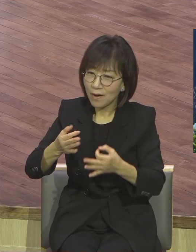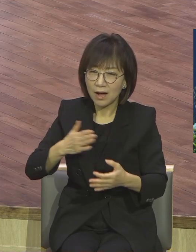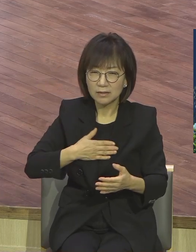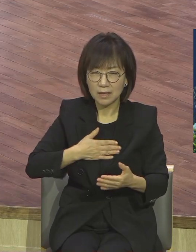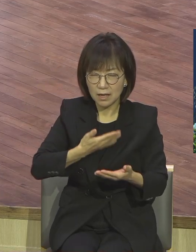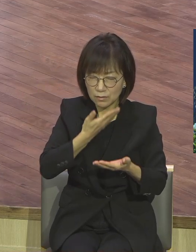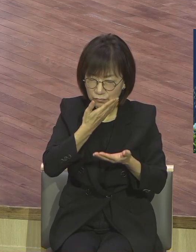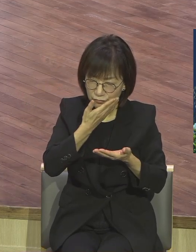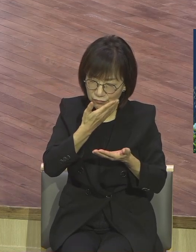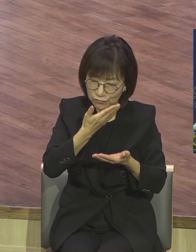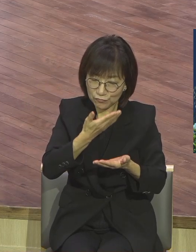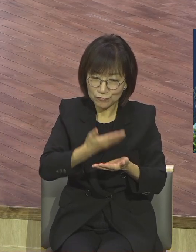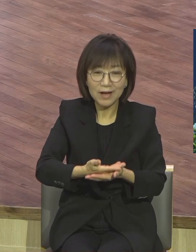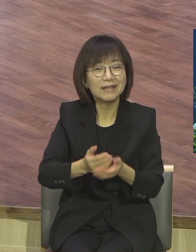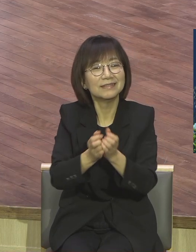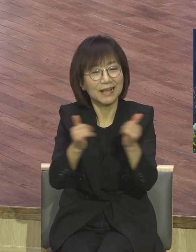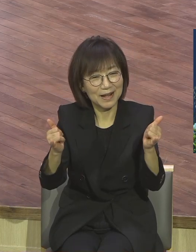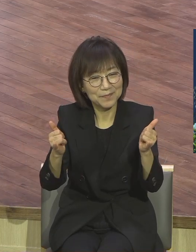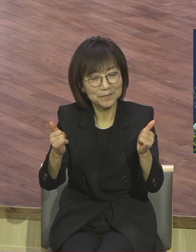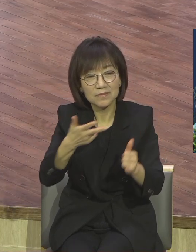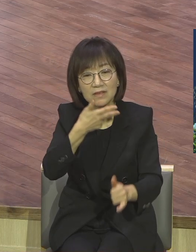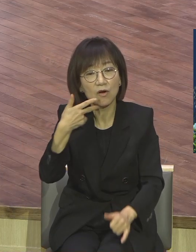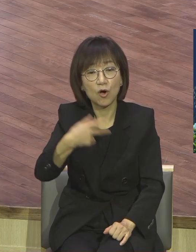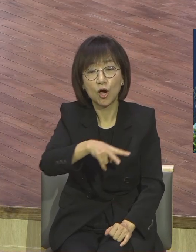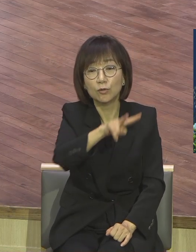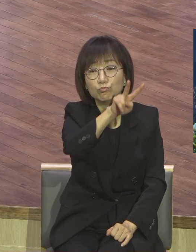때 VVVIP예요.